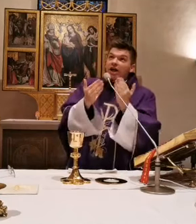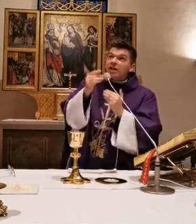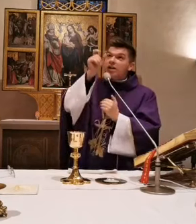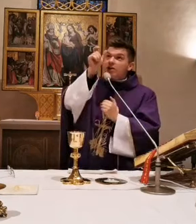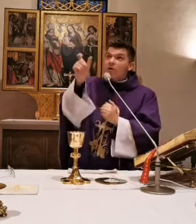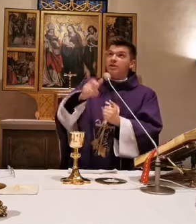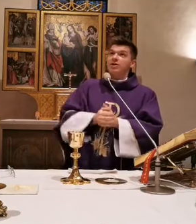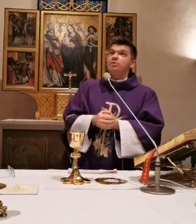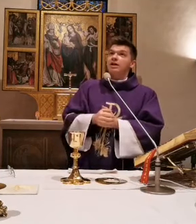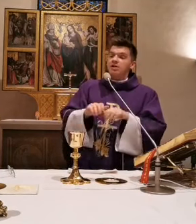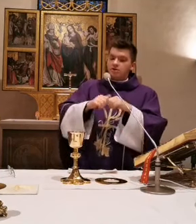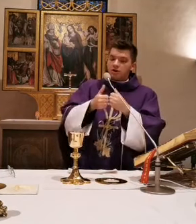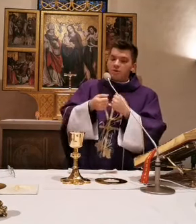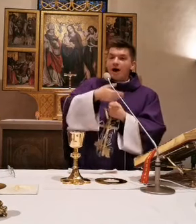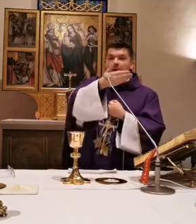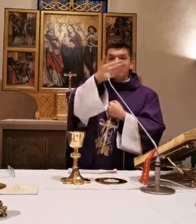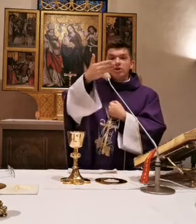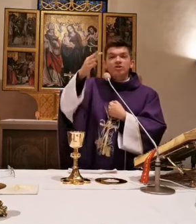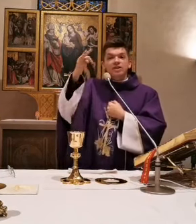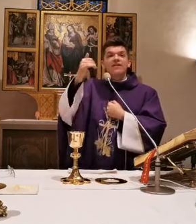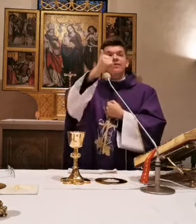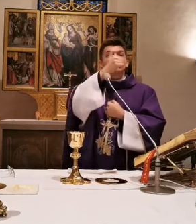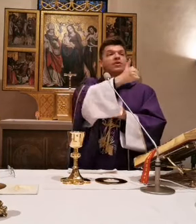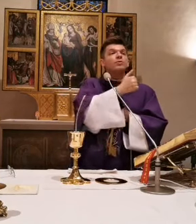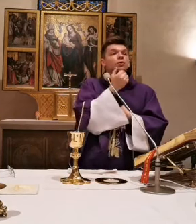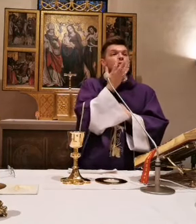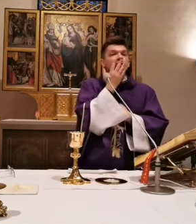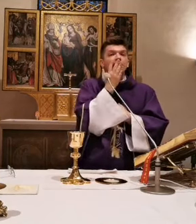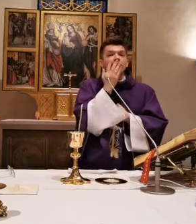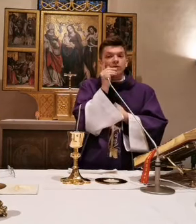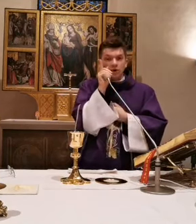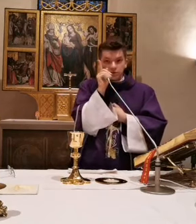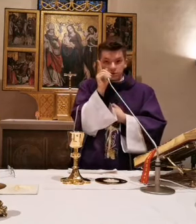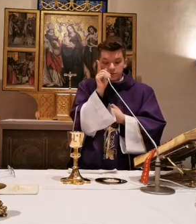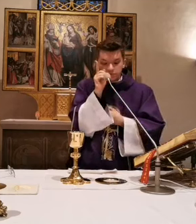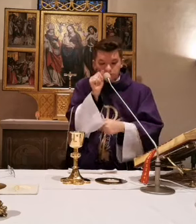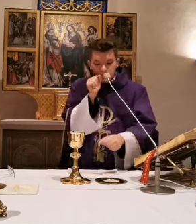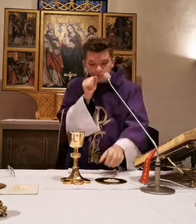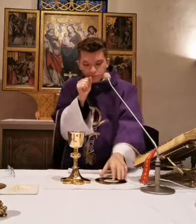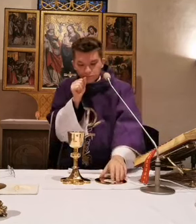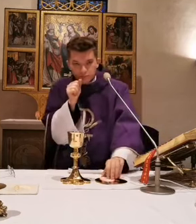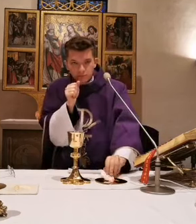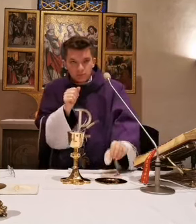i dzięki Tobie składając chwałę i rozdawał swoim uczniom mówiąc.